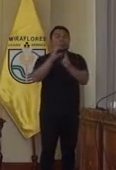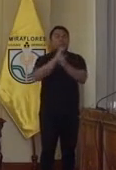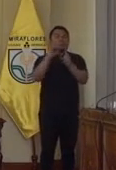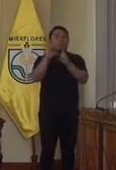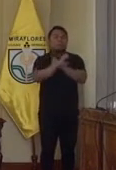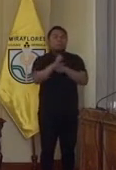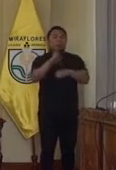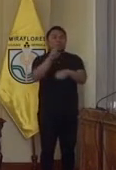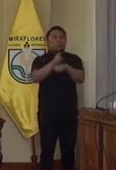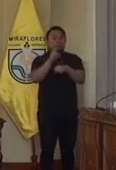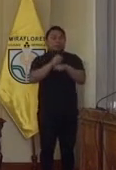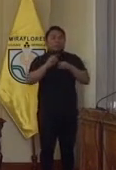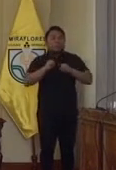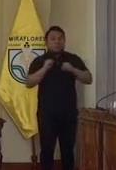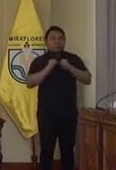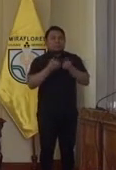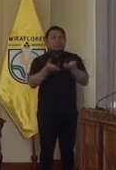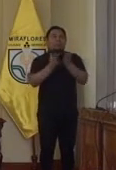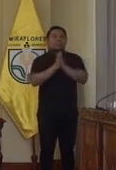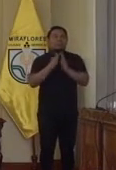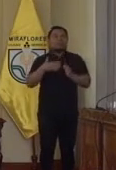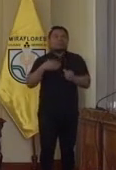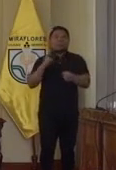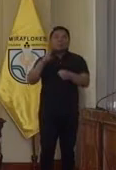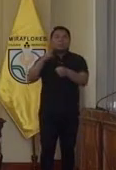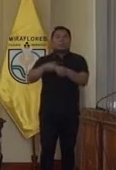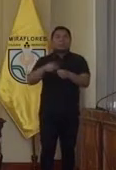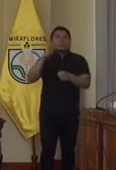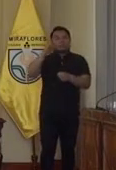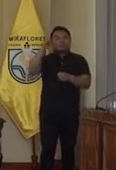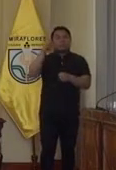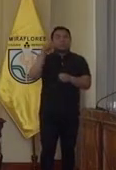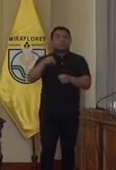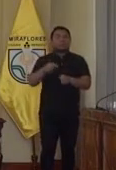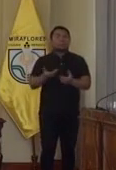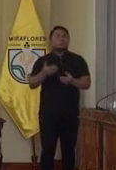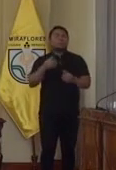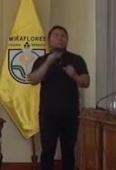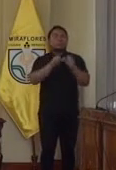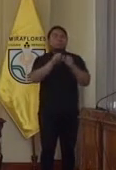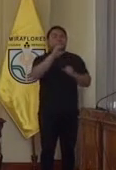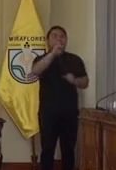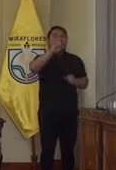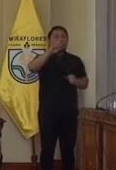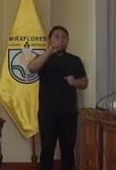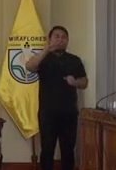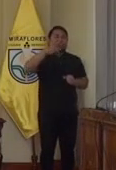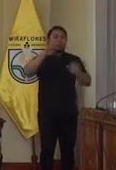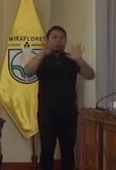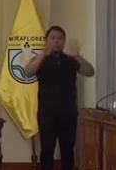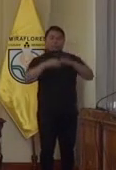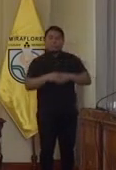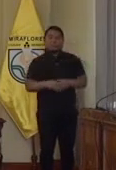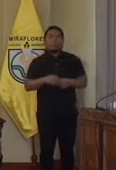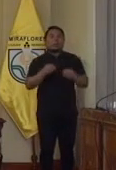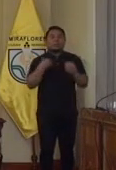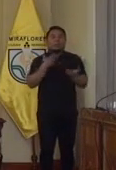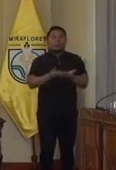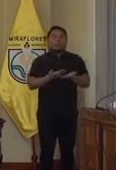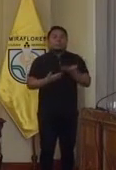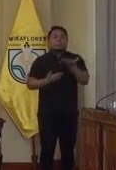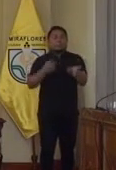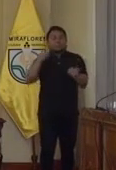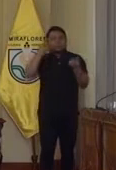Cultura, Educación y Deporte, solicitando ingrese a la orden del día el dictamen 02-2019, por el que propone